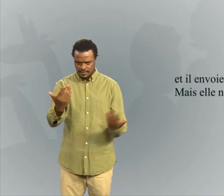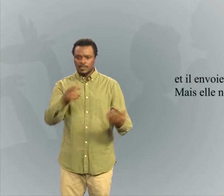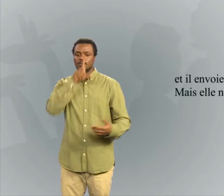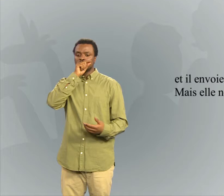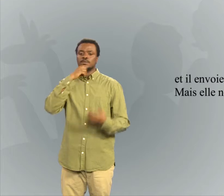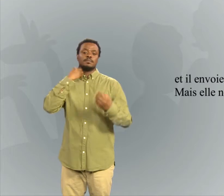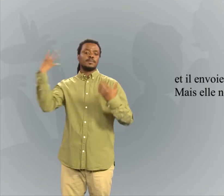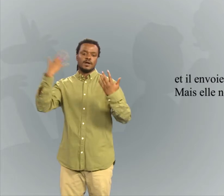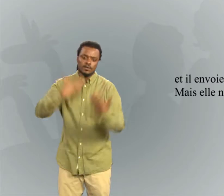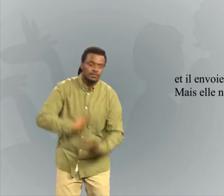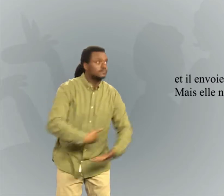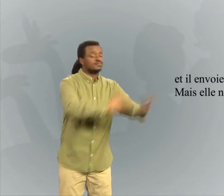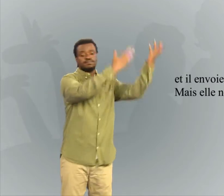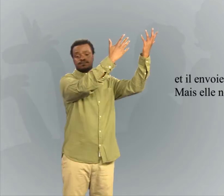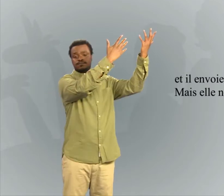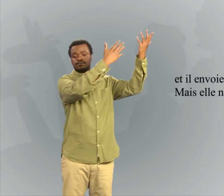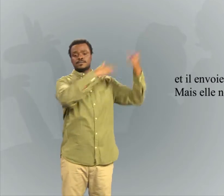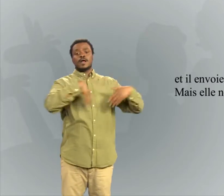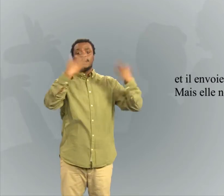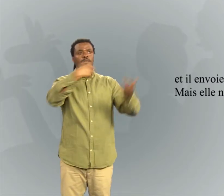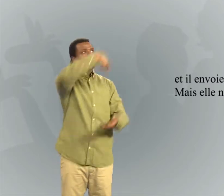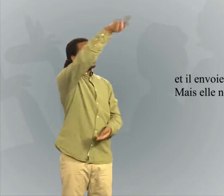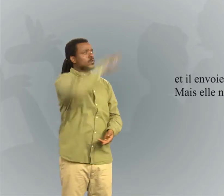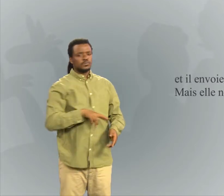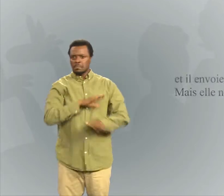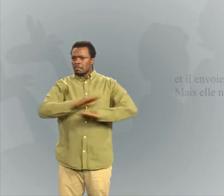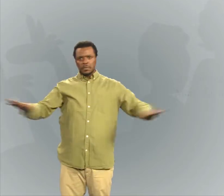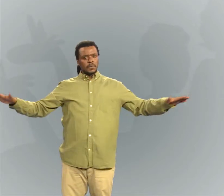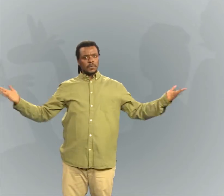et il envoie la colombe dehors, mais elle ne revient plus.